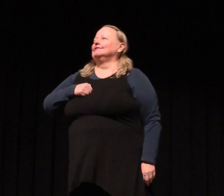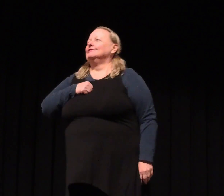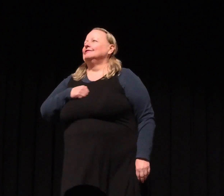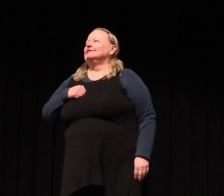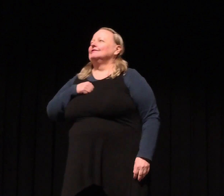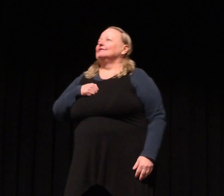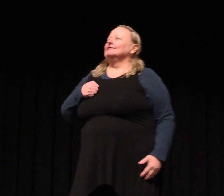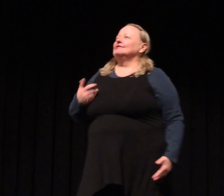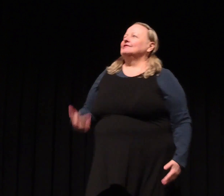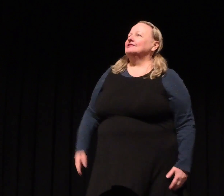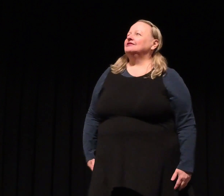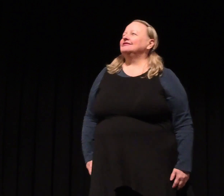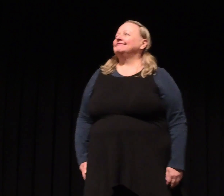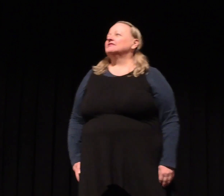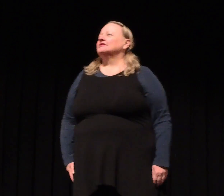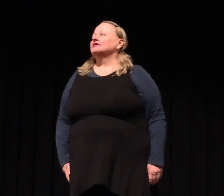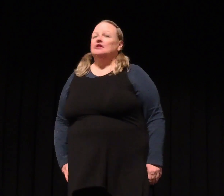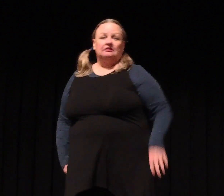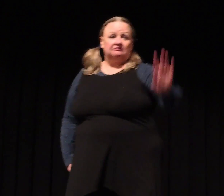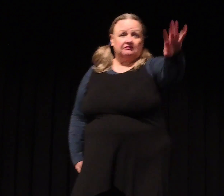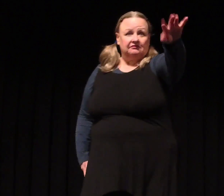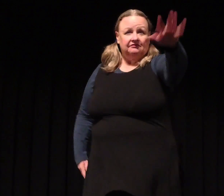Je suis désolée, Arbe.